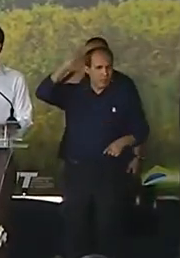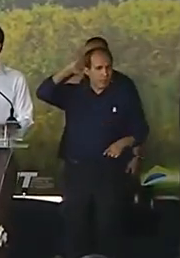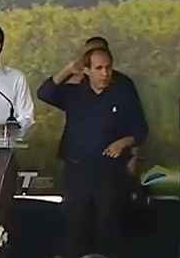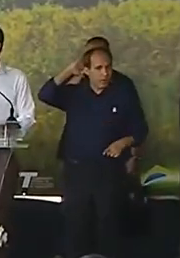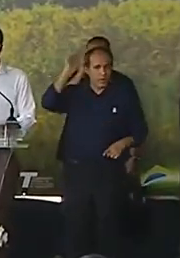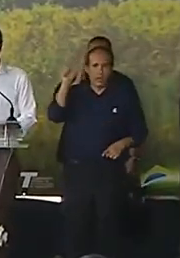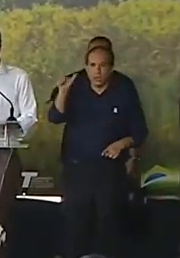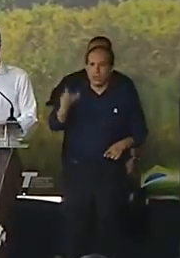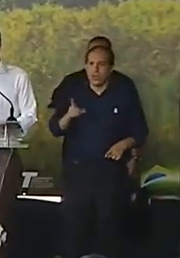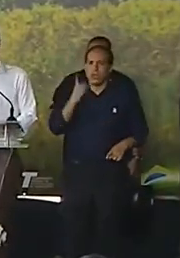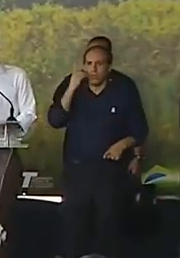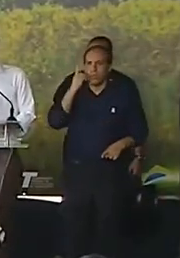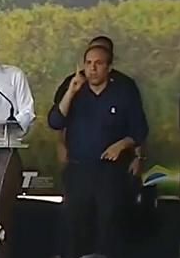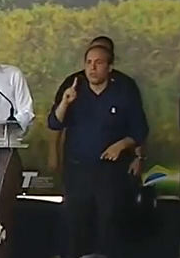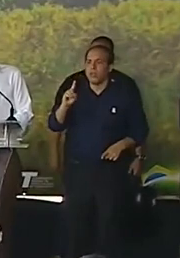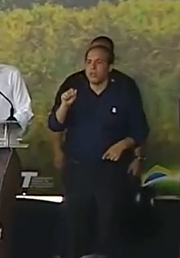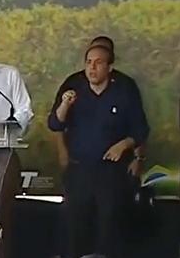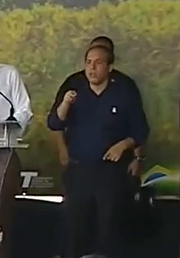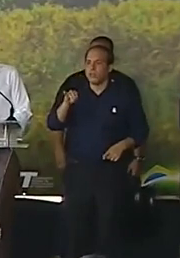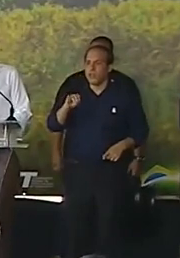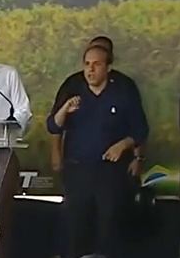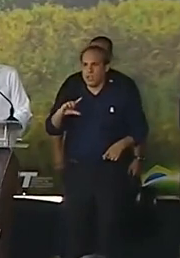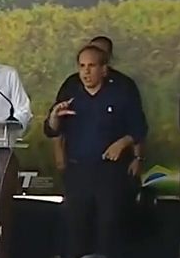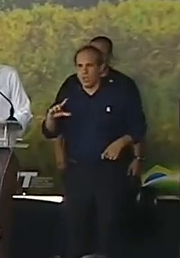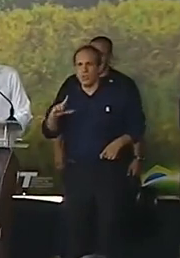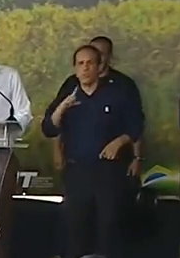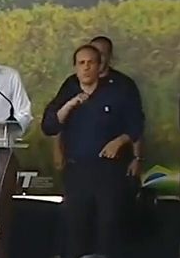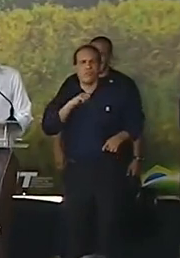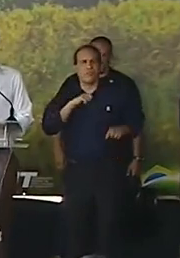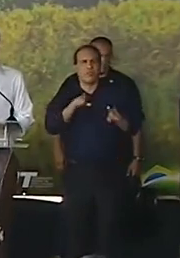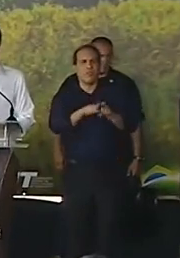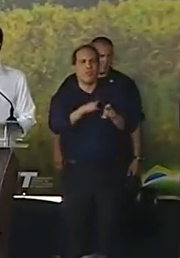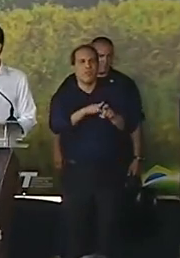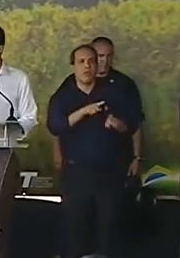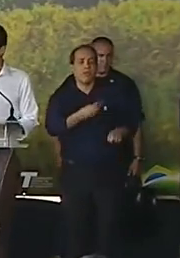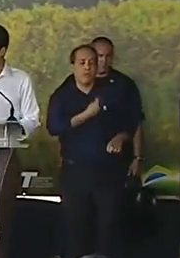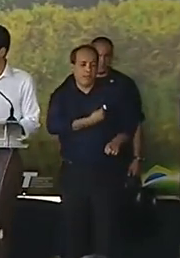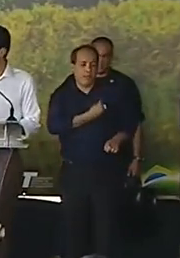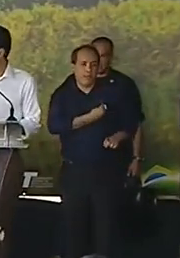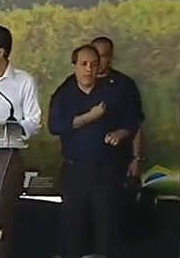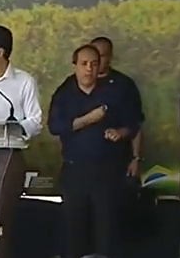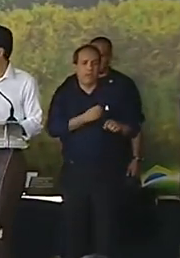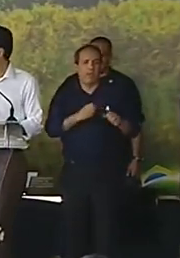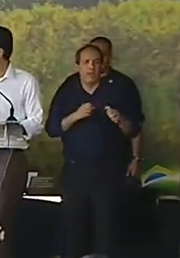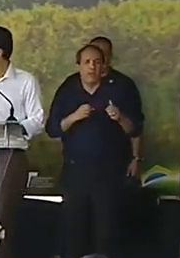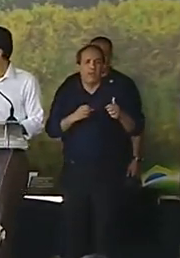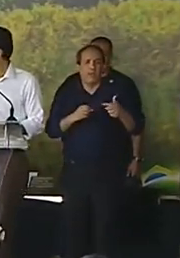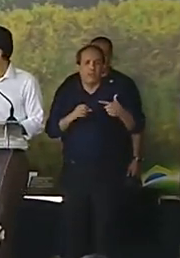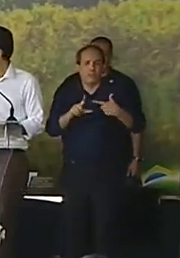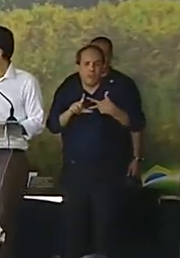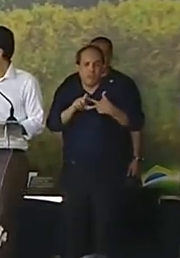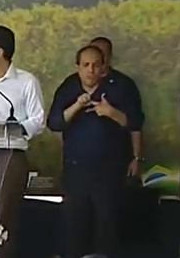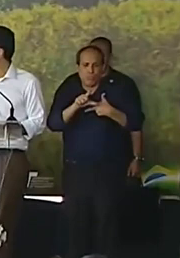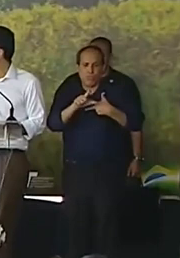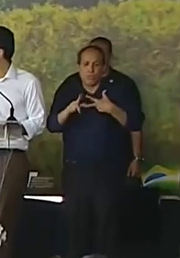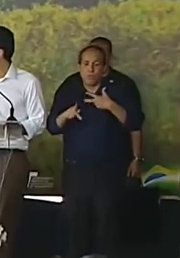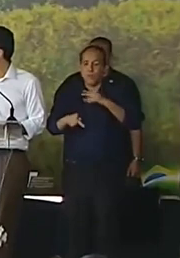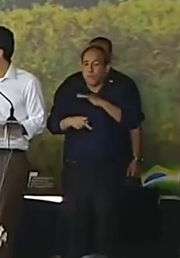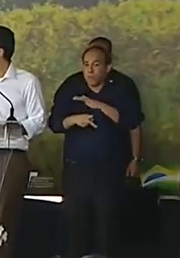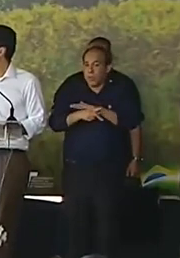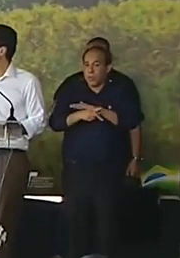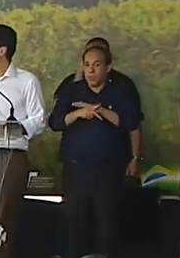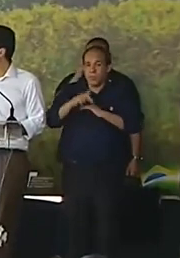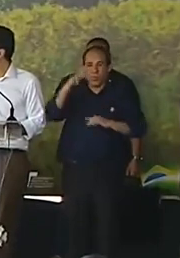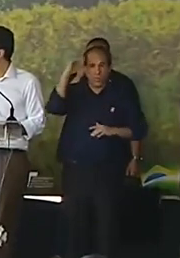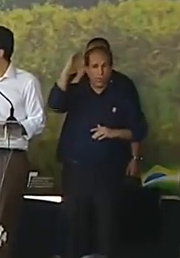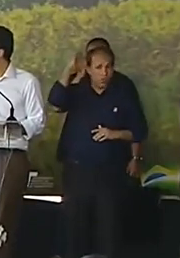Daniel, registrando a presença do Poder Legislativo do nosso Estado. Cumprimentar em nome